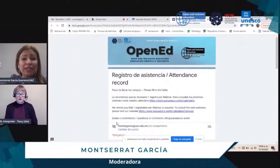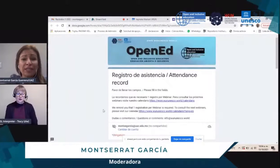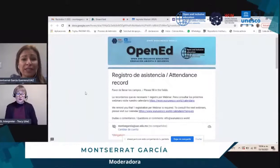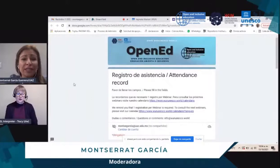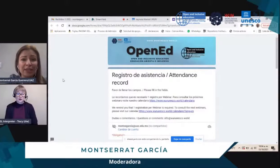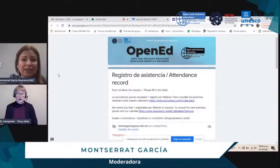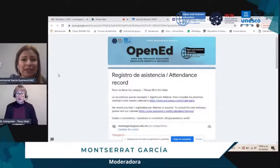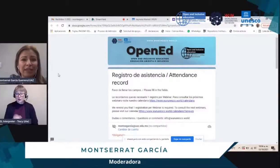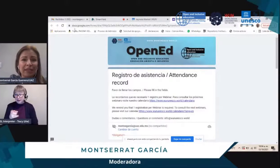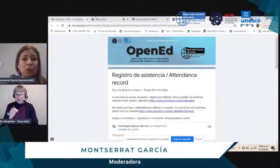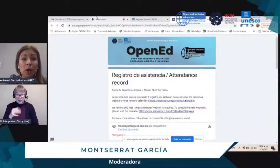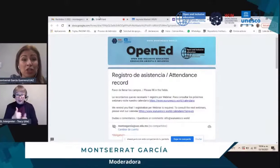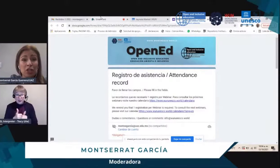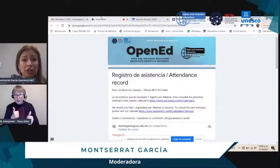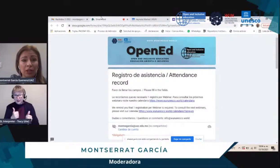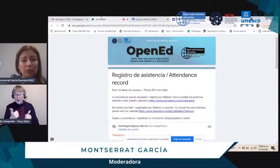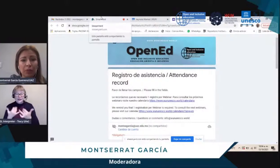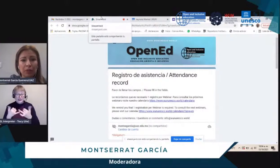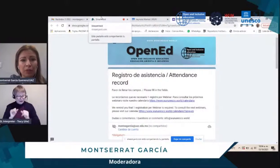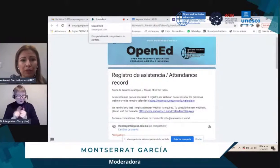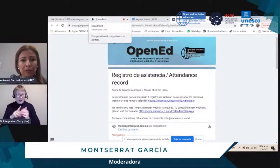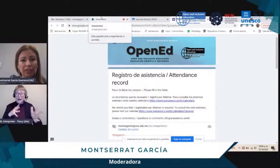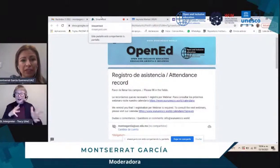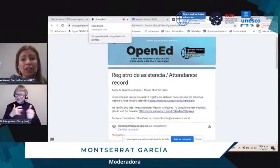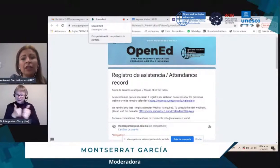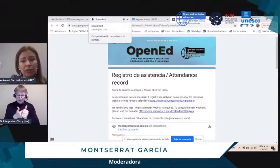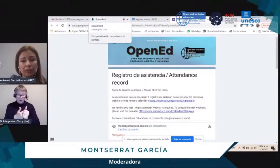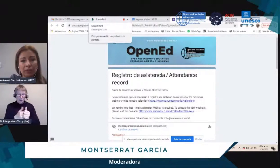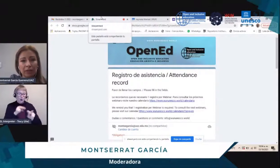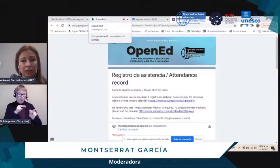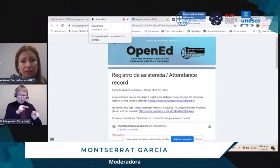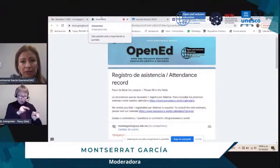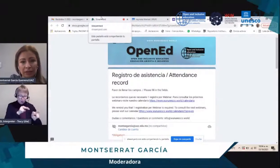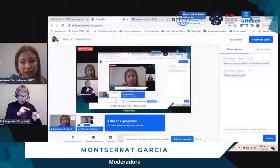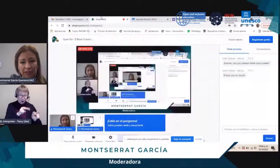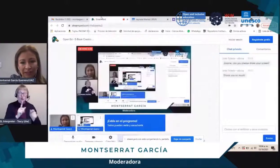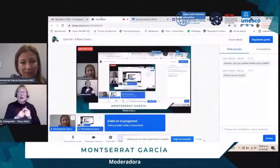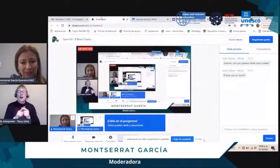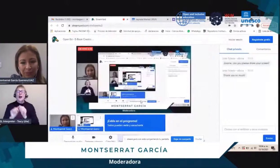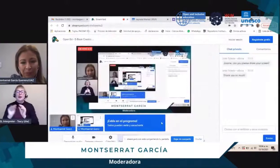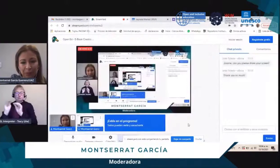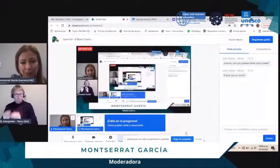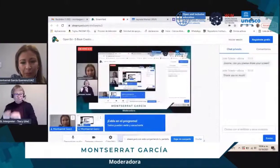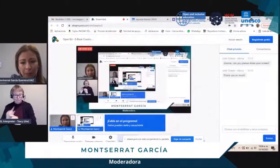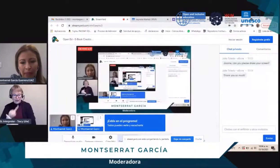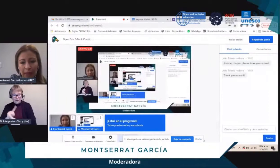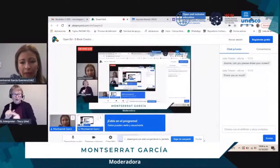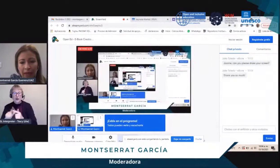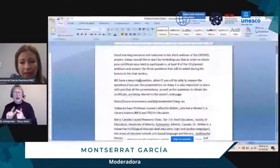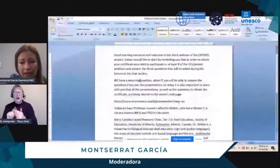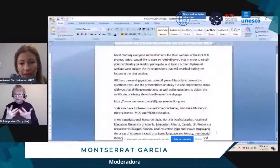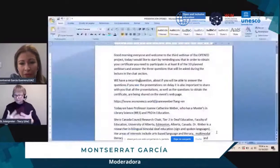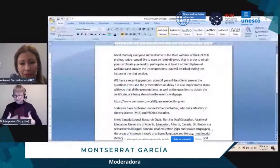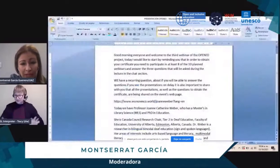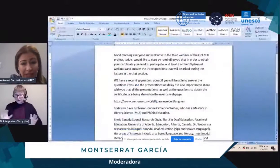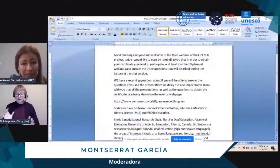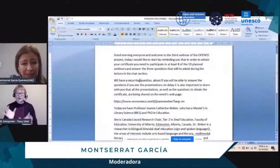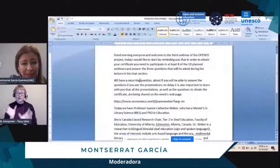y también ver los webinars anteriores para obtener el certificado. El día de hoy tenemos a